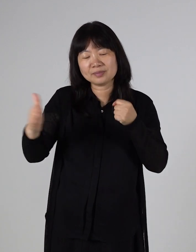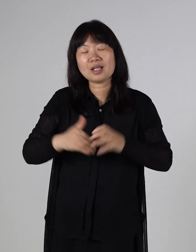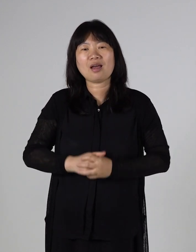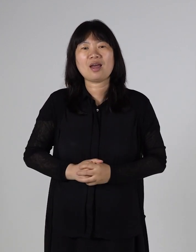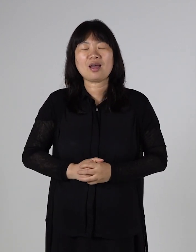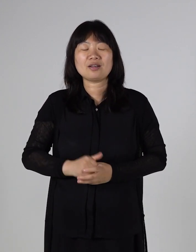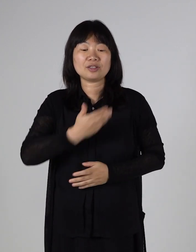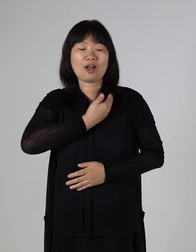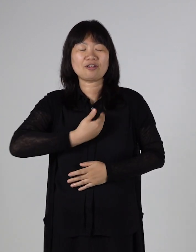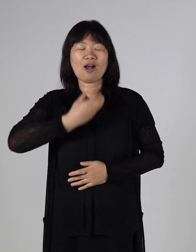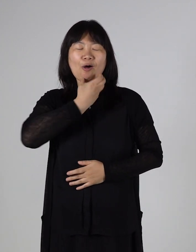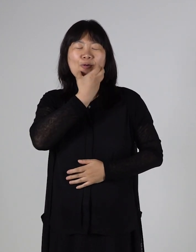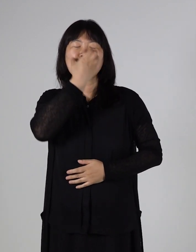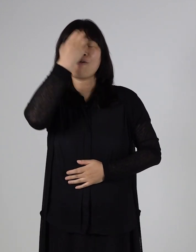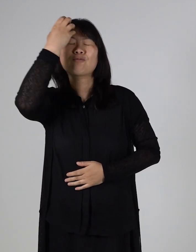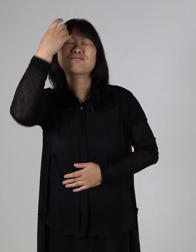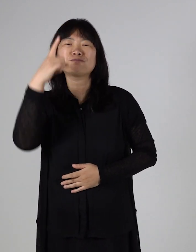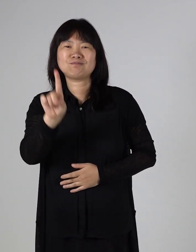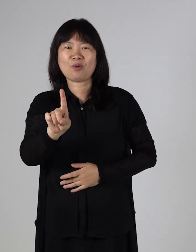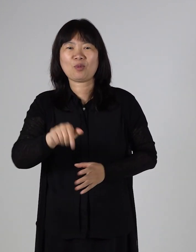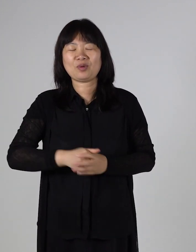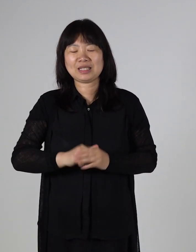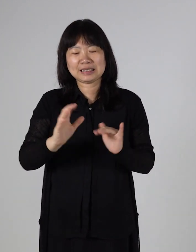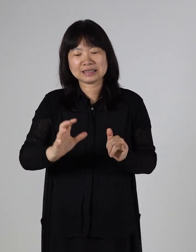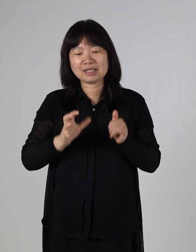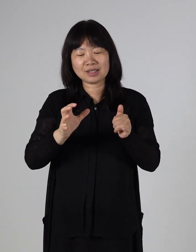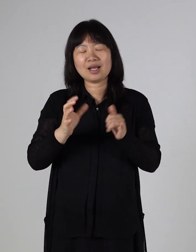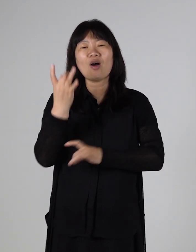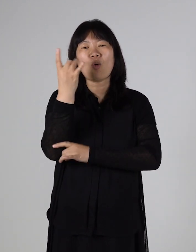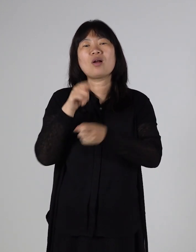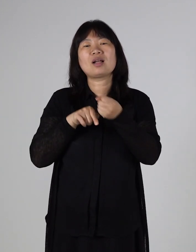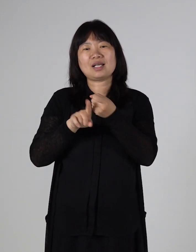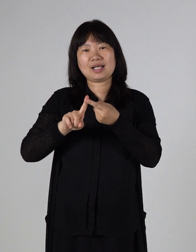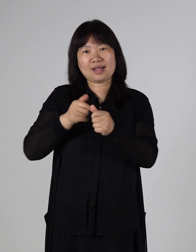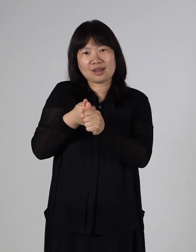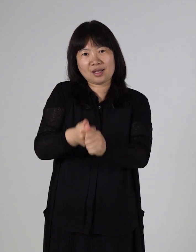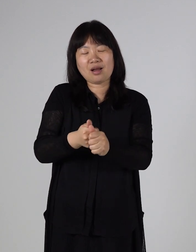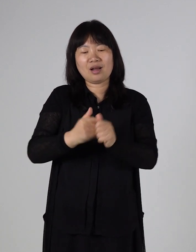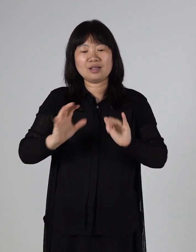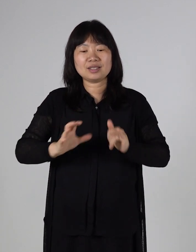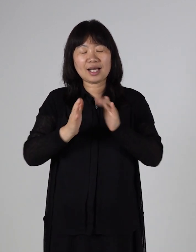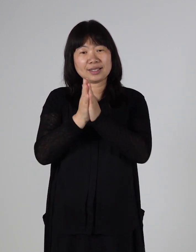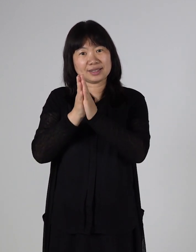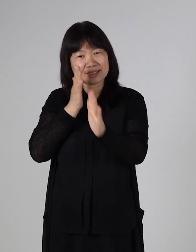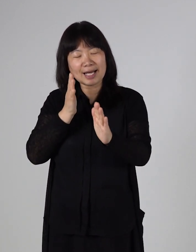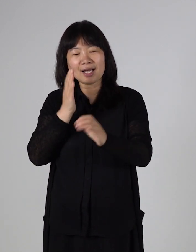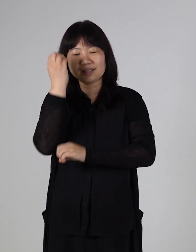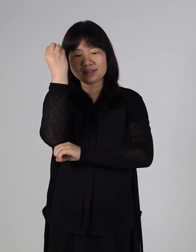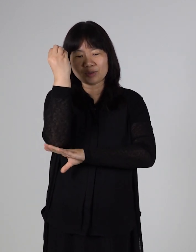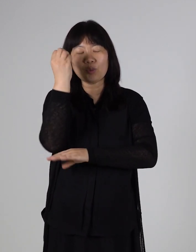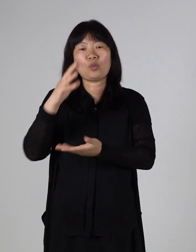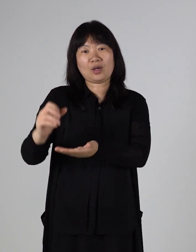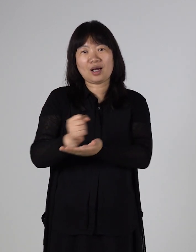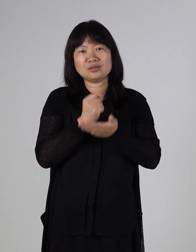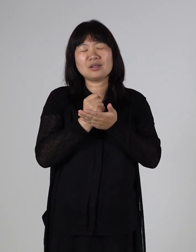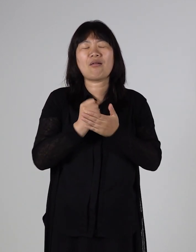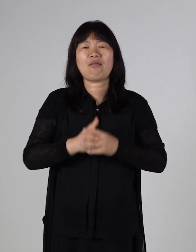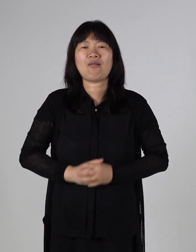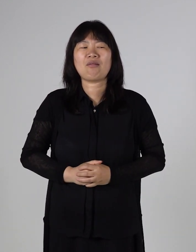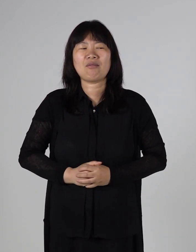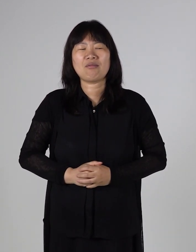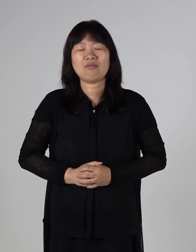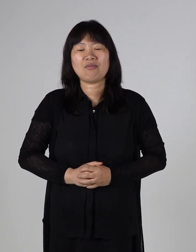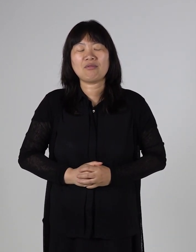꿈꾸고 있는 거죠? 이 세상의 원리, 세상의 질서를 기초로